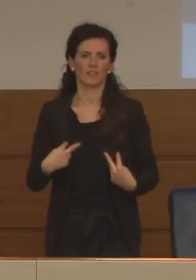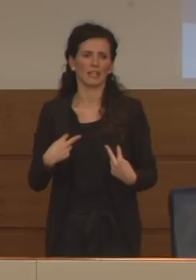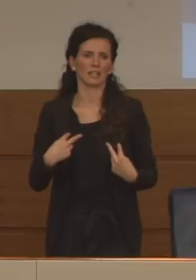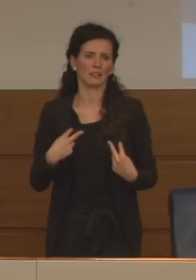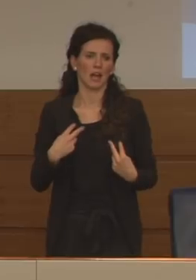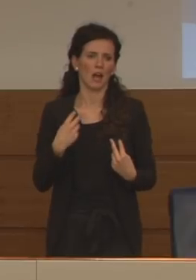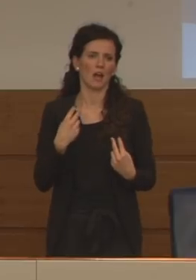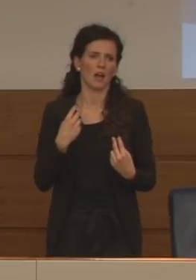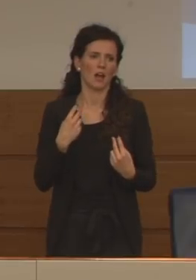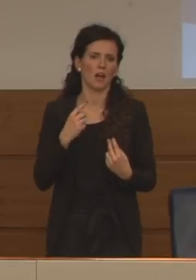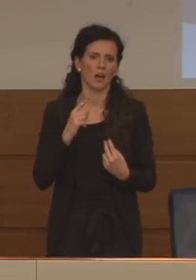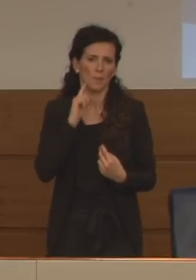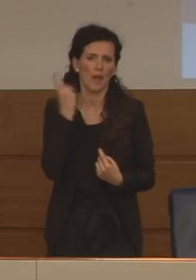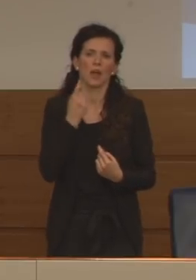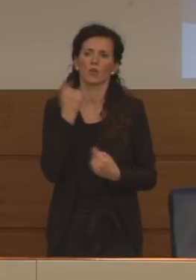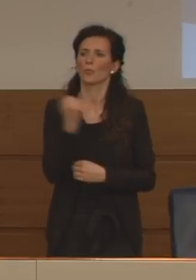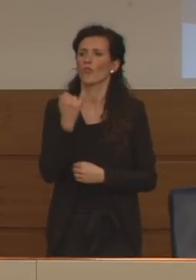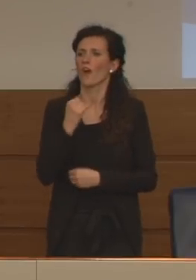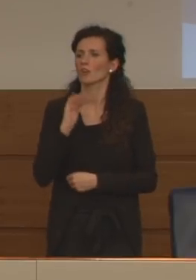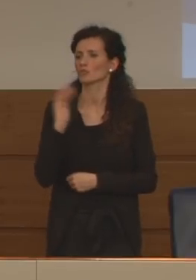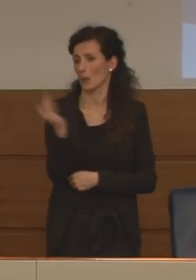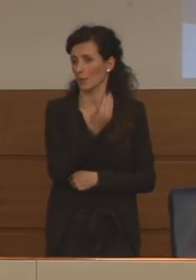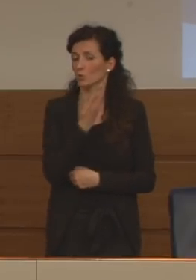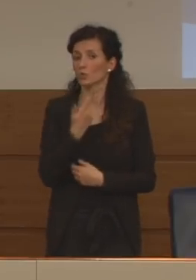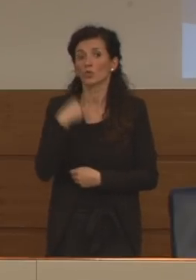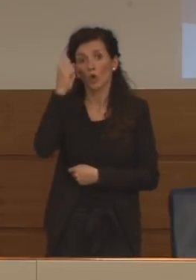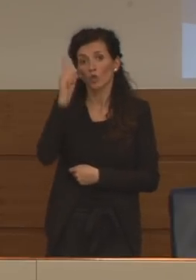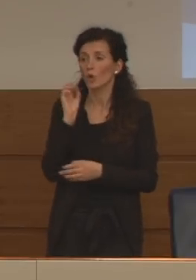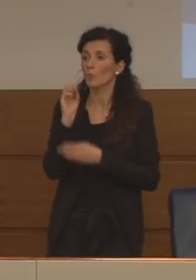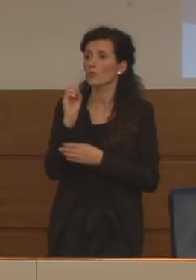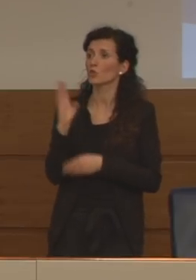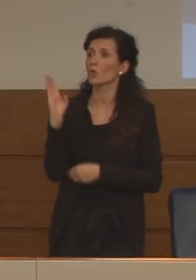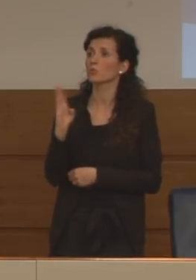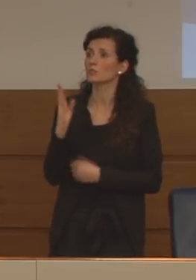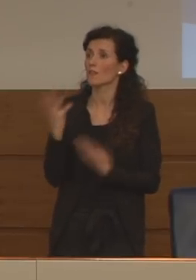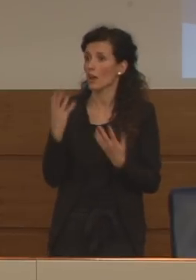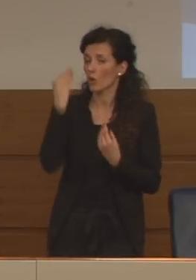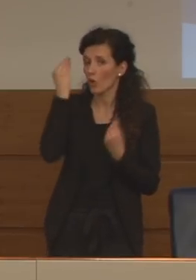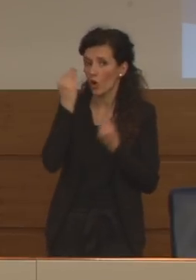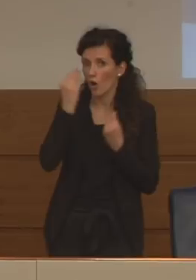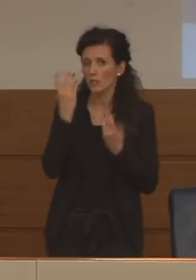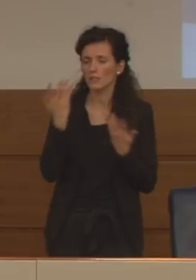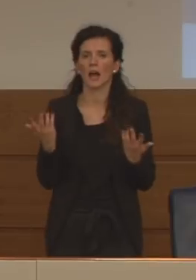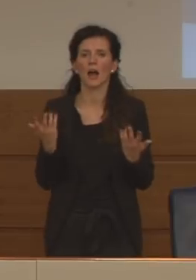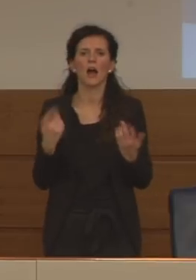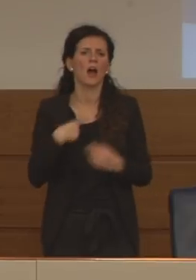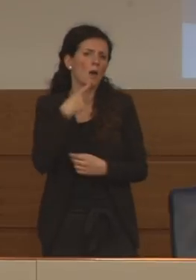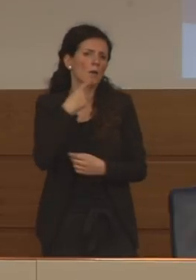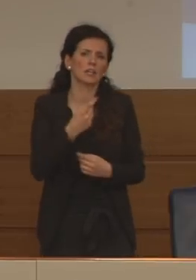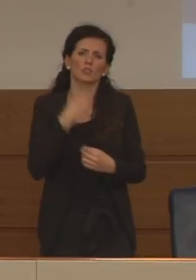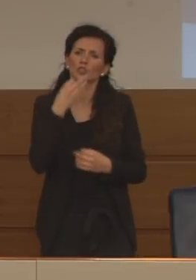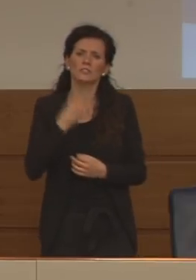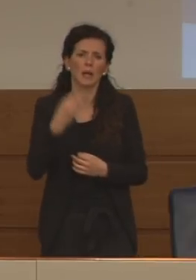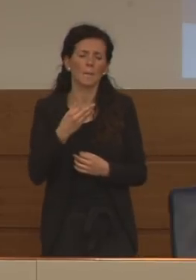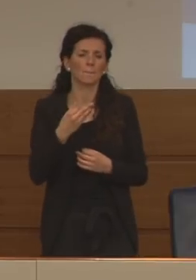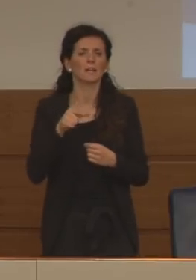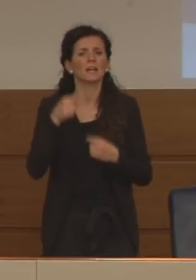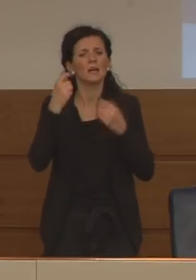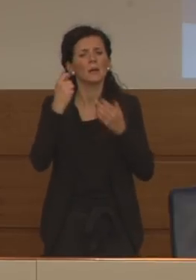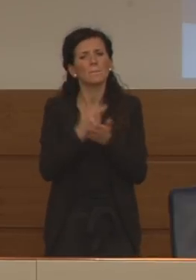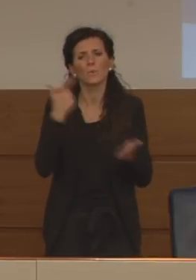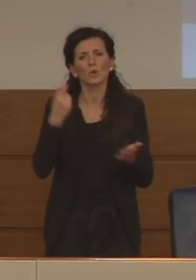professore brusaferro a lui la parola ma ce lo siamo detti e di stanziamento poi la chiave di lettura